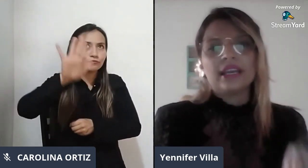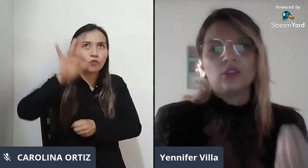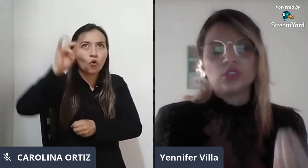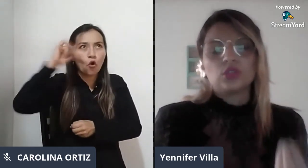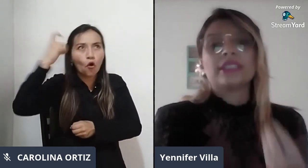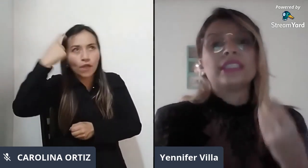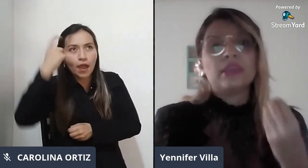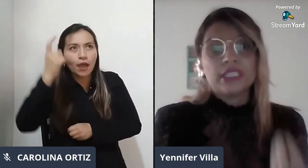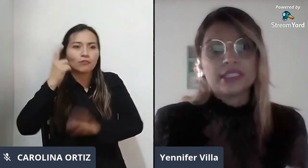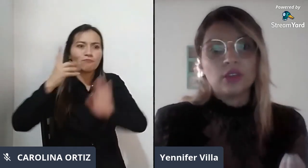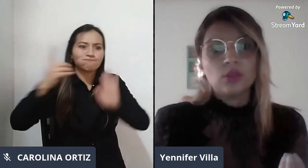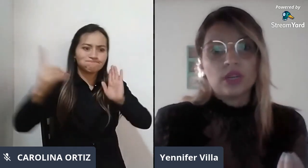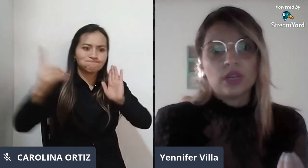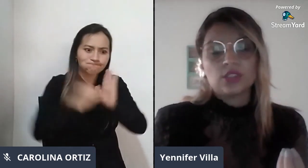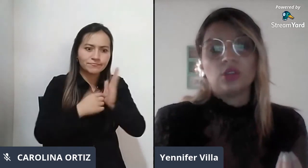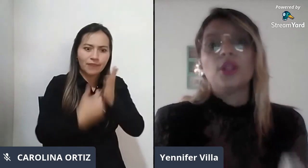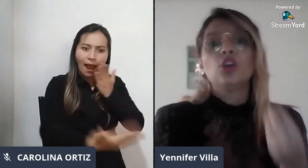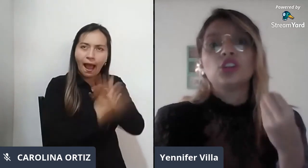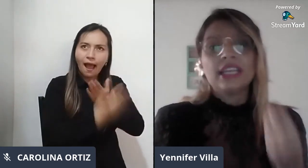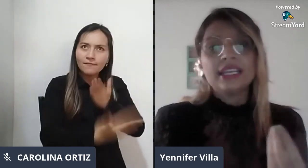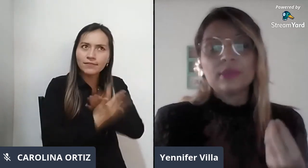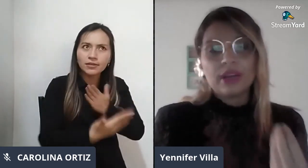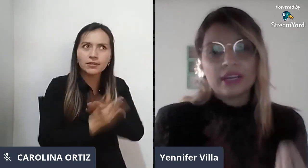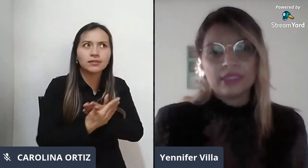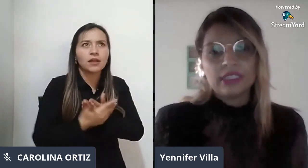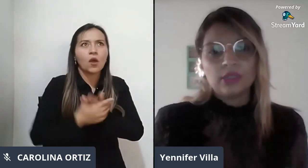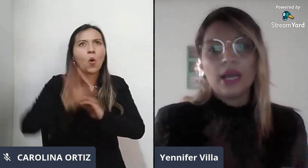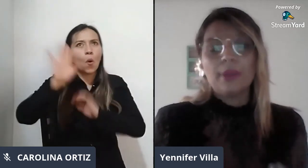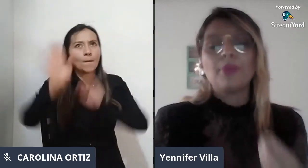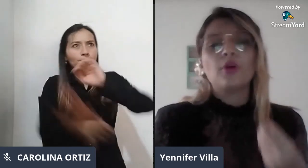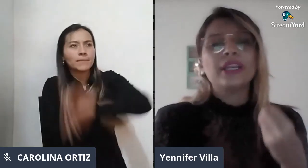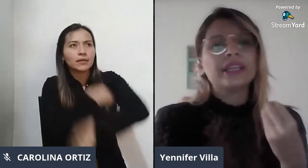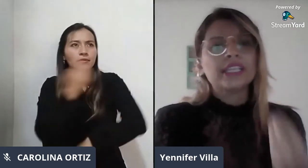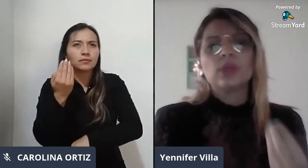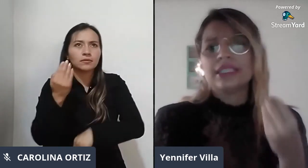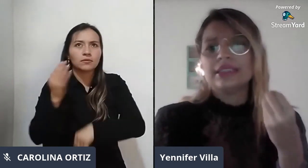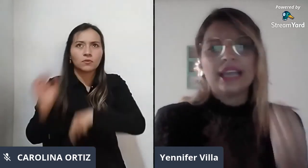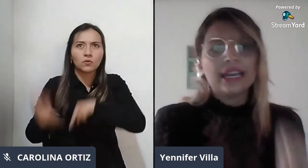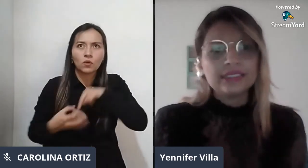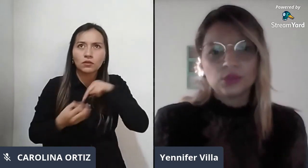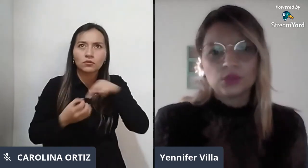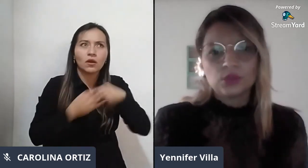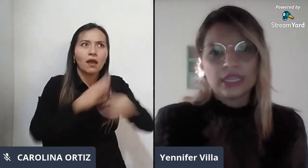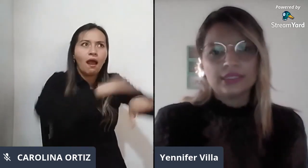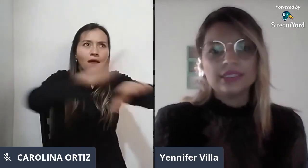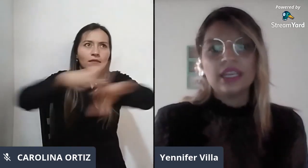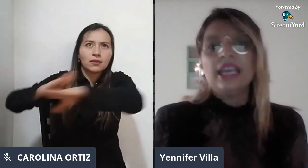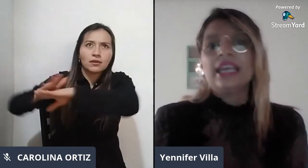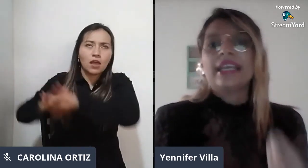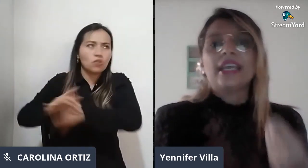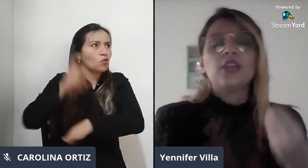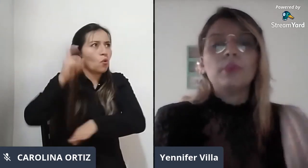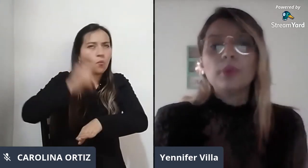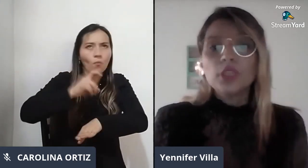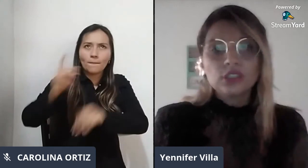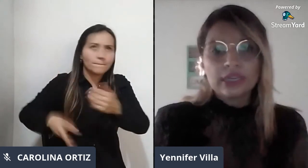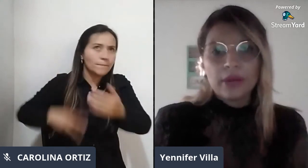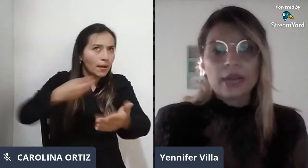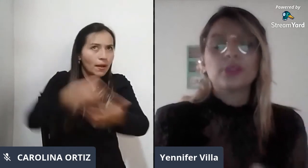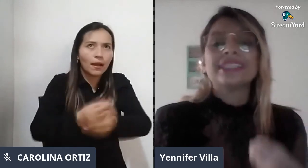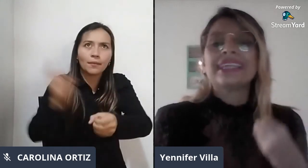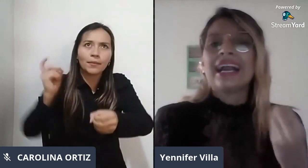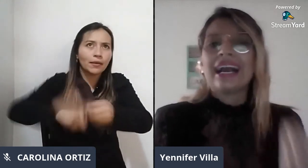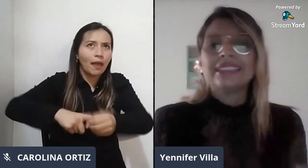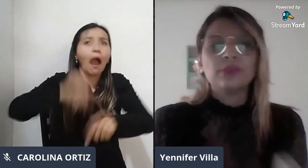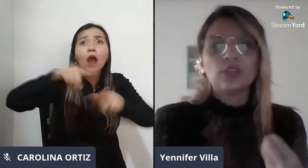que implique que los estudiantes y el Ministerio de Educación no tienen que pagar matrícula, pone en riesgo a centenares de estudiantes que no han podido